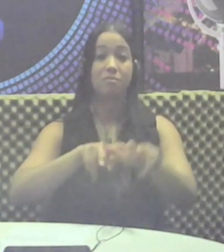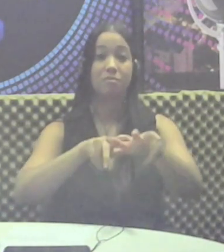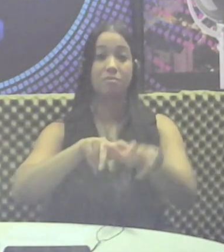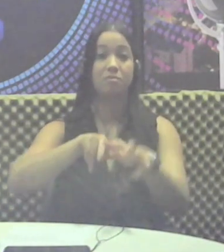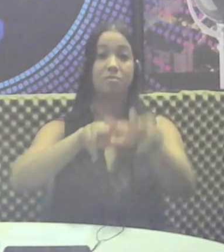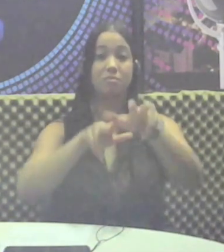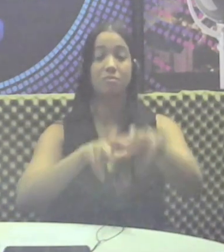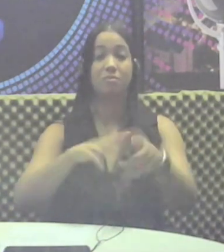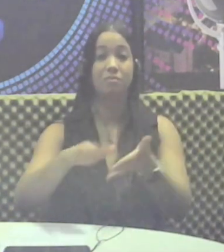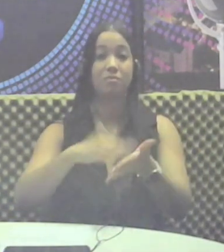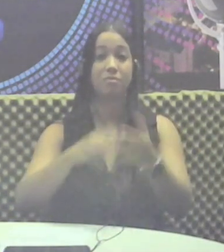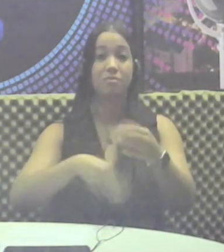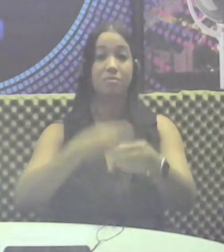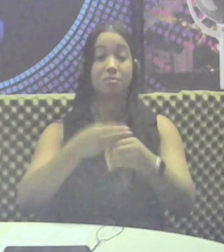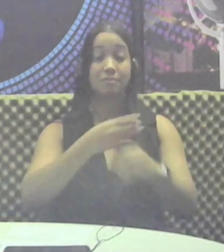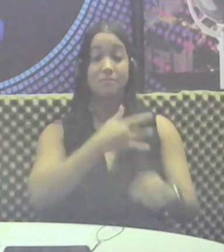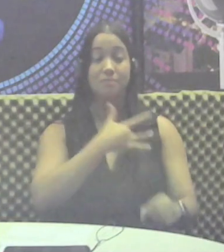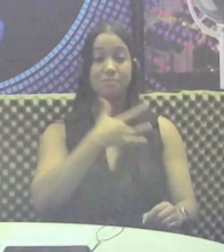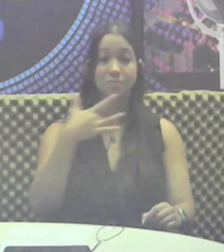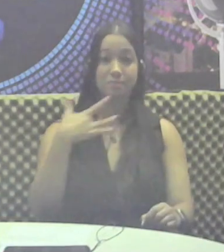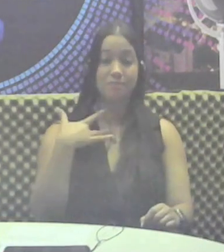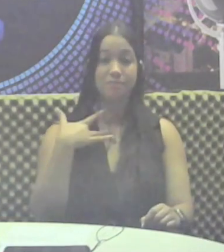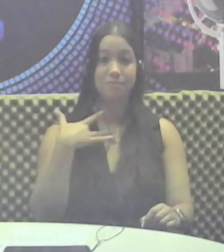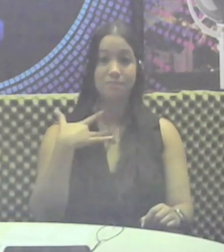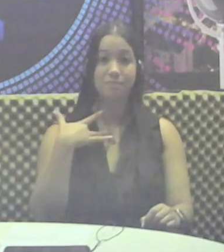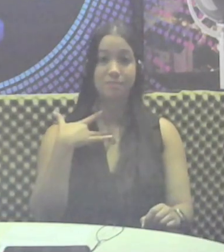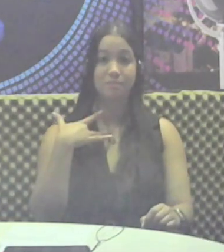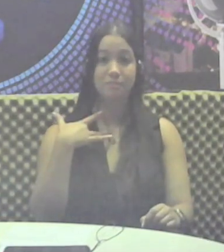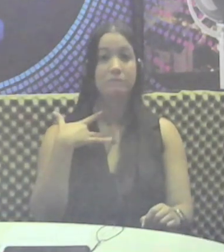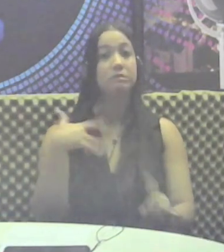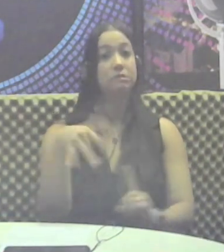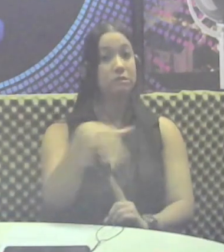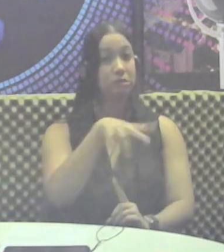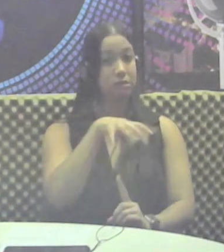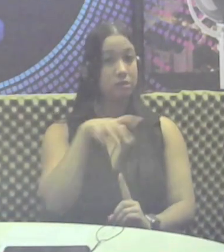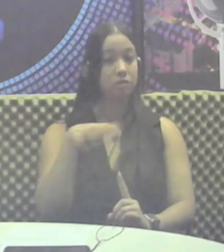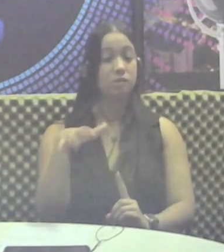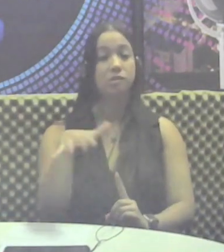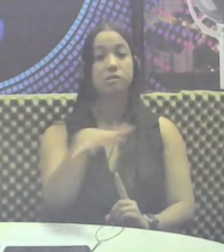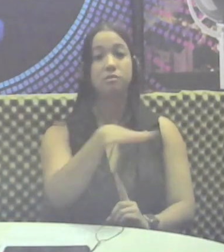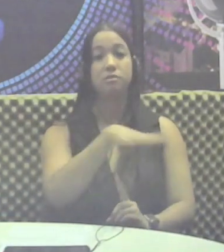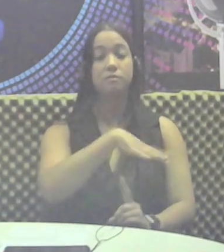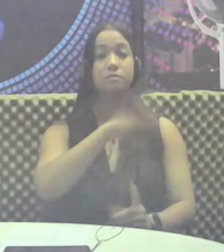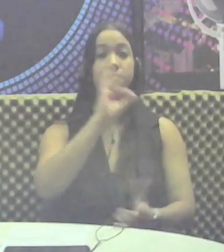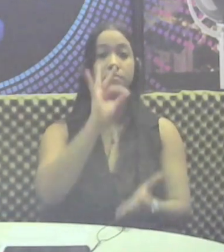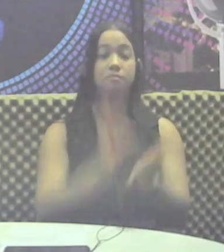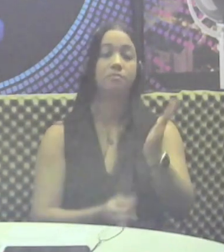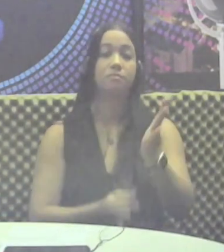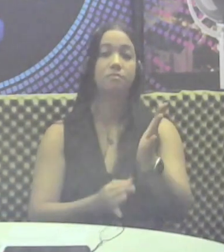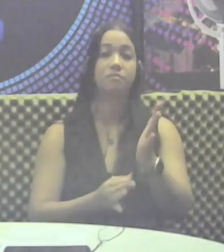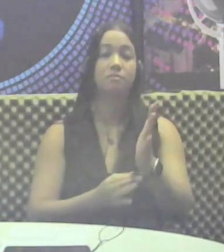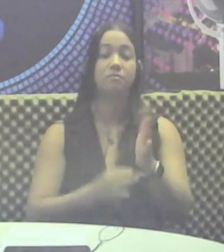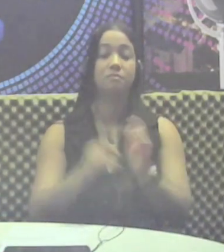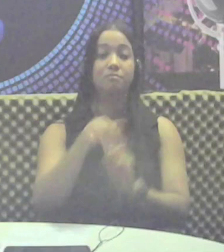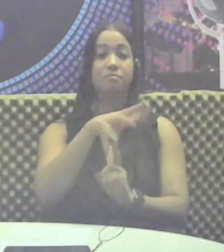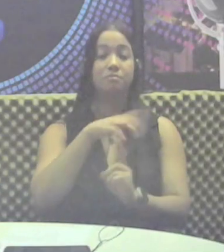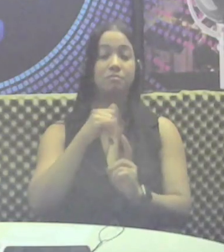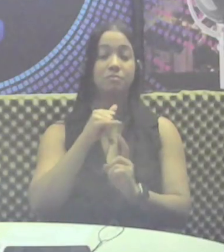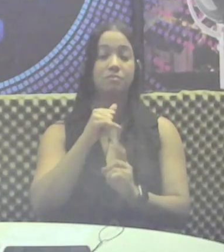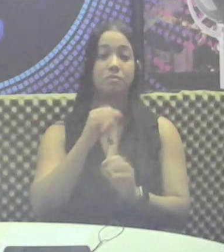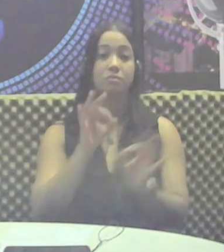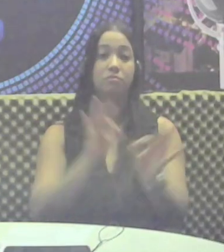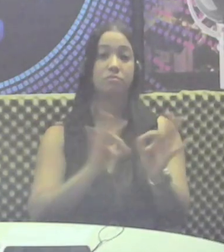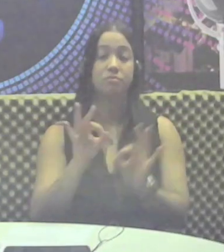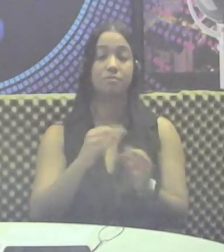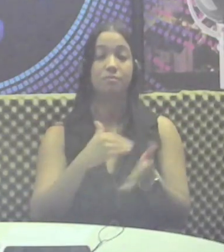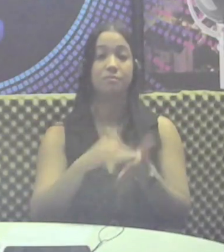da Secretaria Municipal de Saúde. Diante da circunstância, além de registrar a situação para providências, a